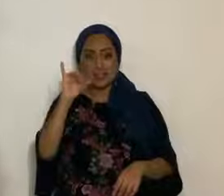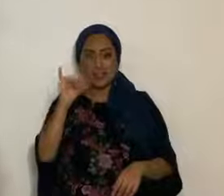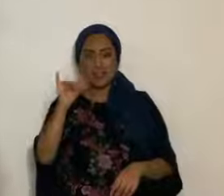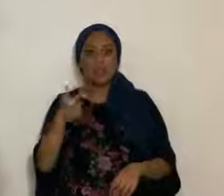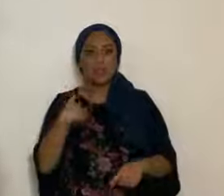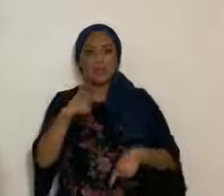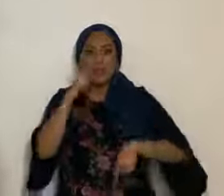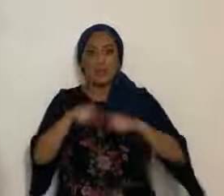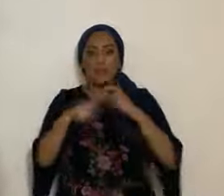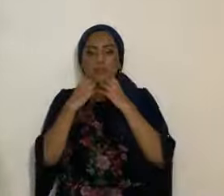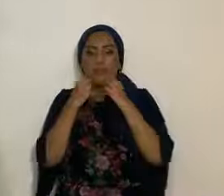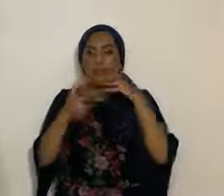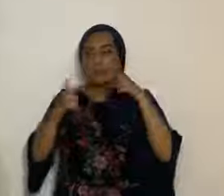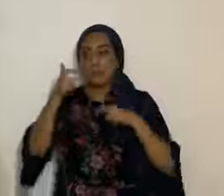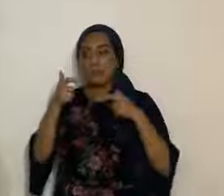gran privilegio que se nos ha concedido.